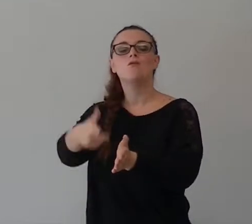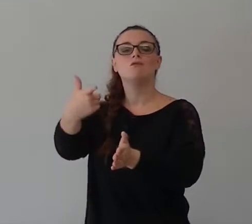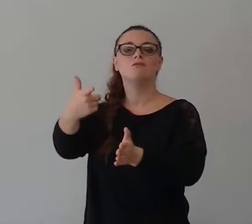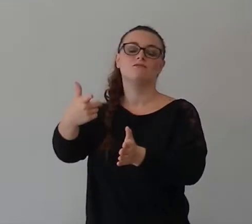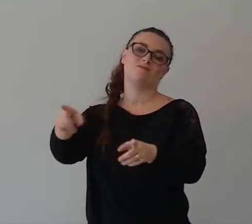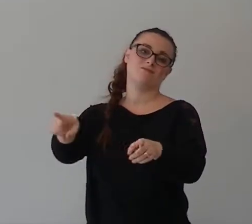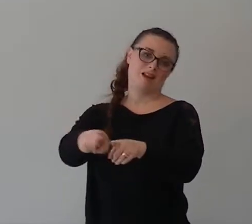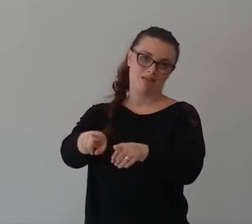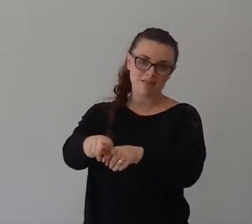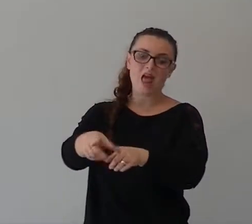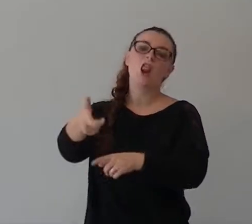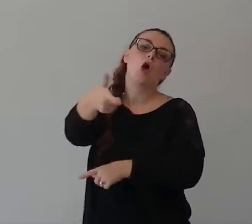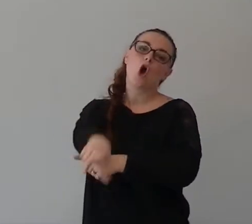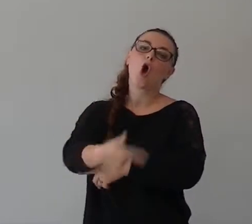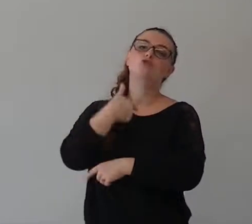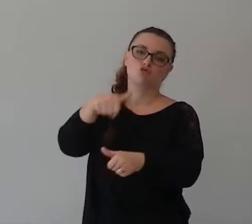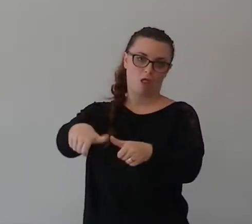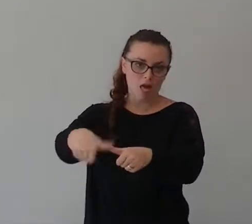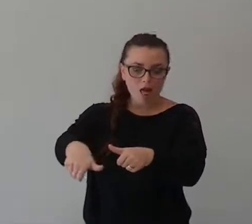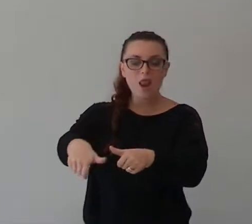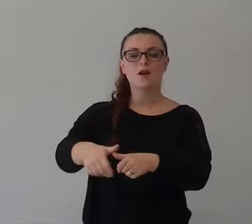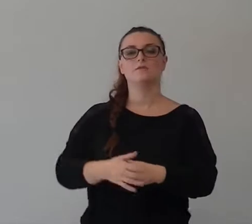Cristo per quello che sta facendo?